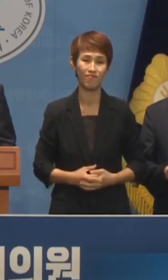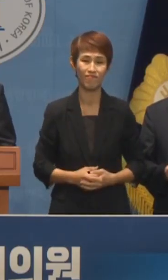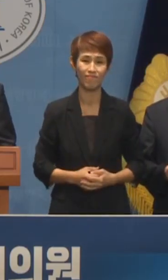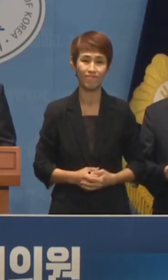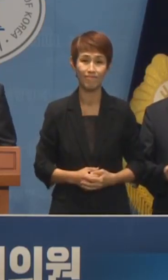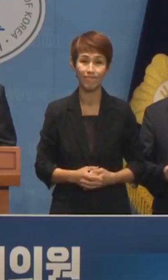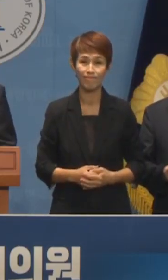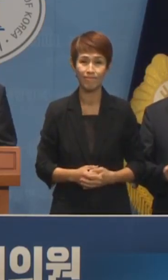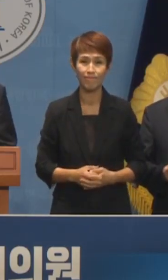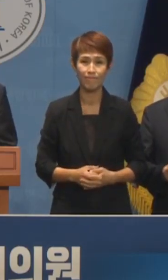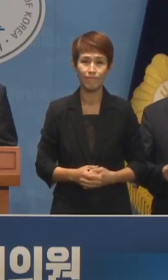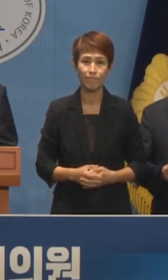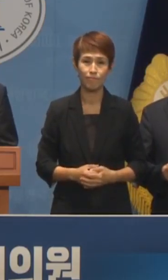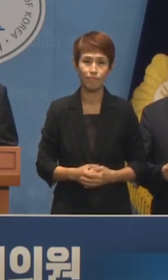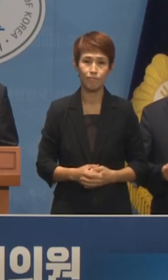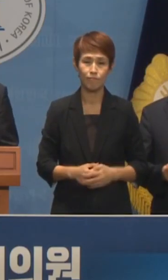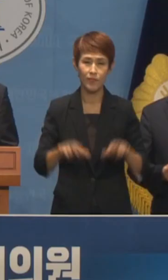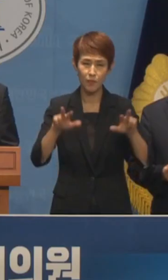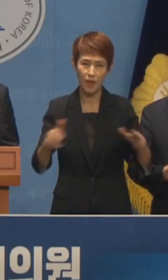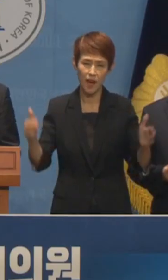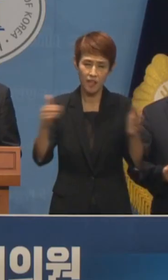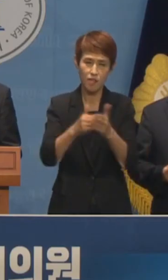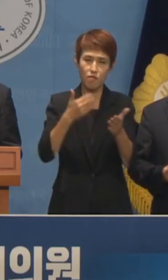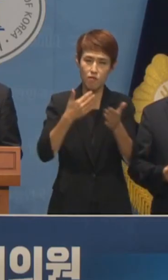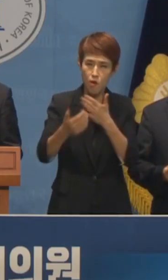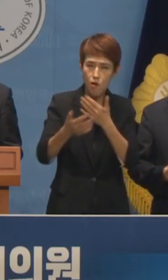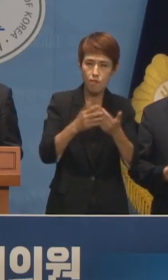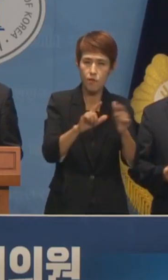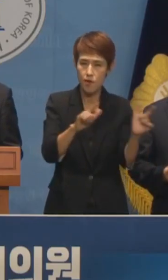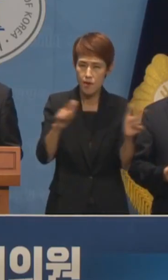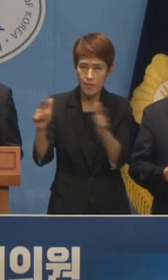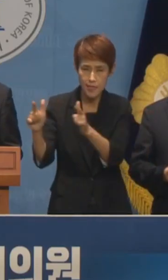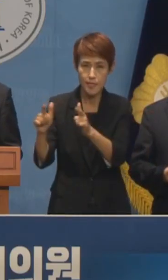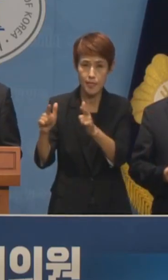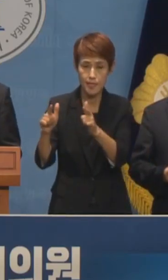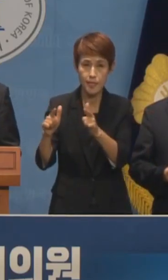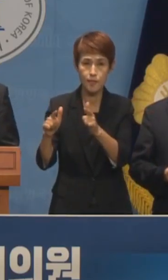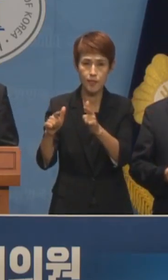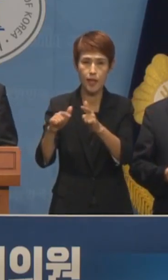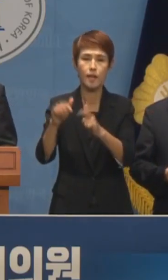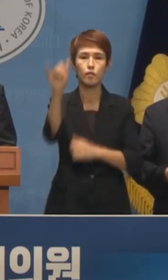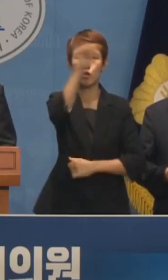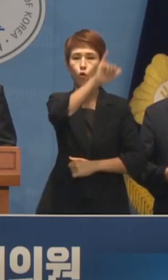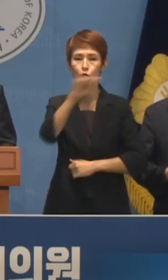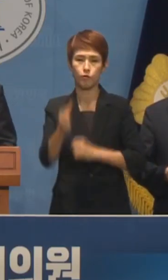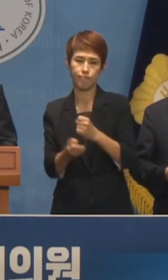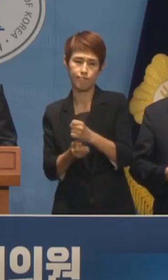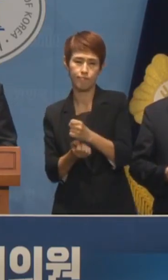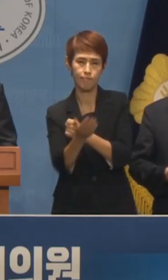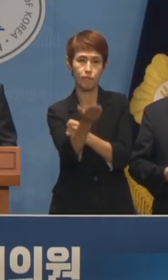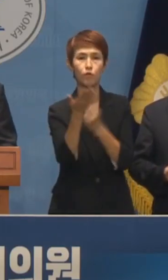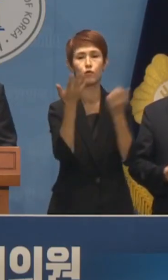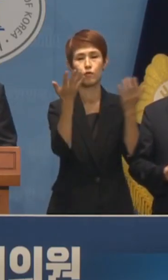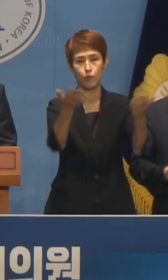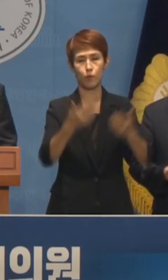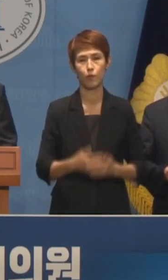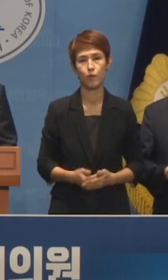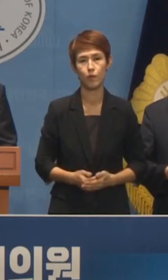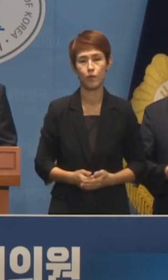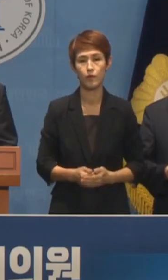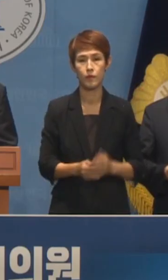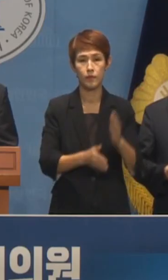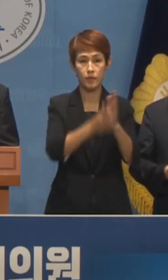이제 그동안의 경험과 성과를 전국으로 확산시키겠습니다.